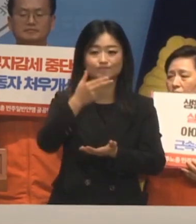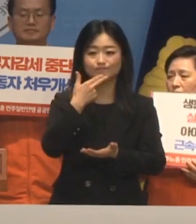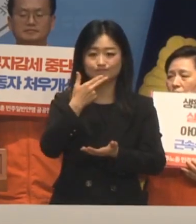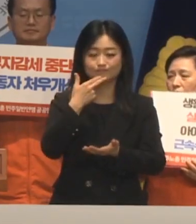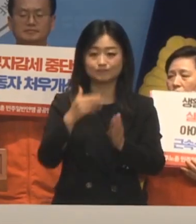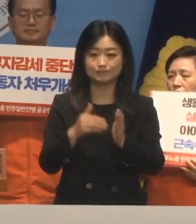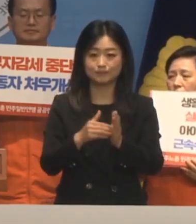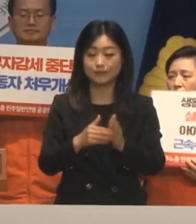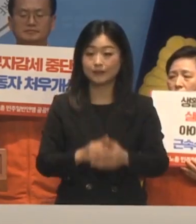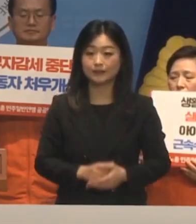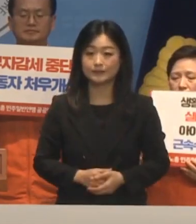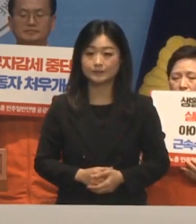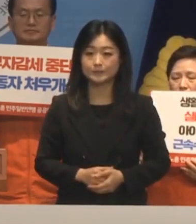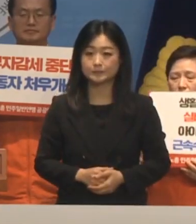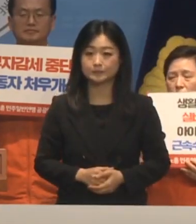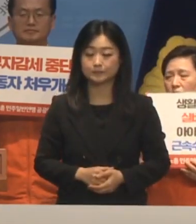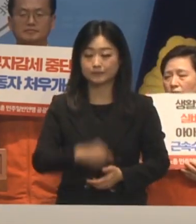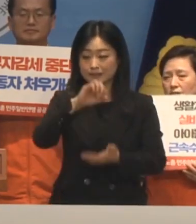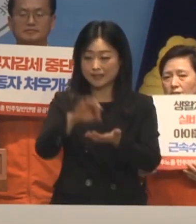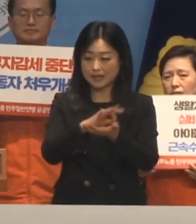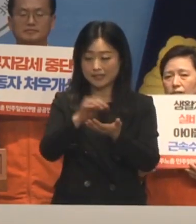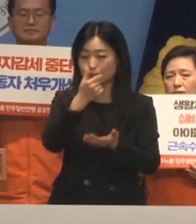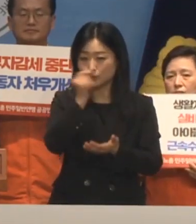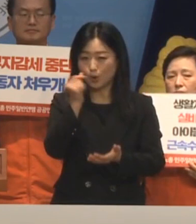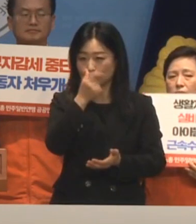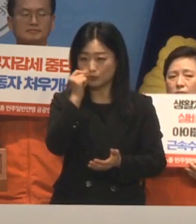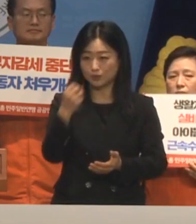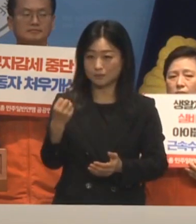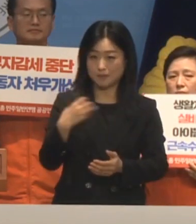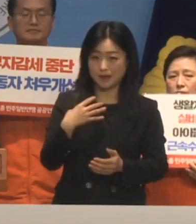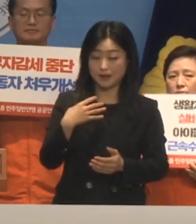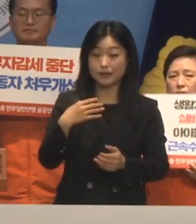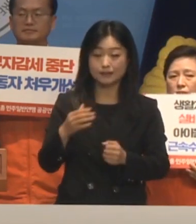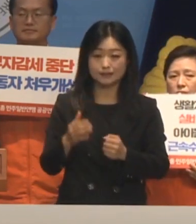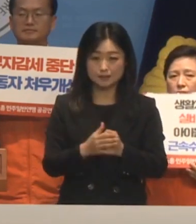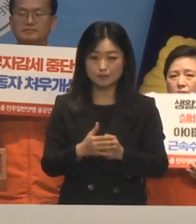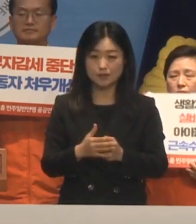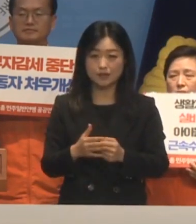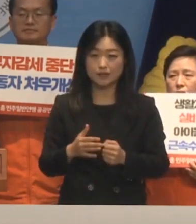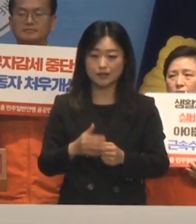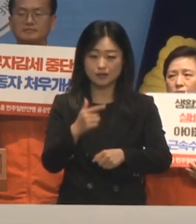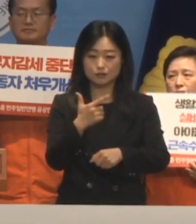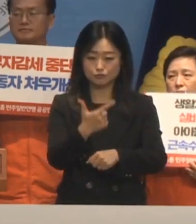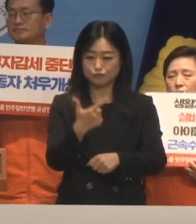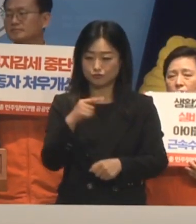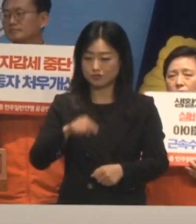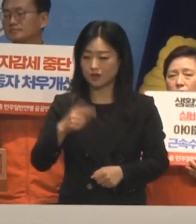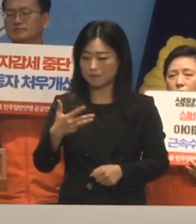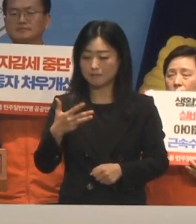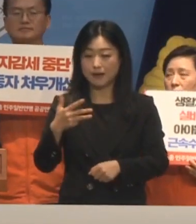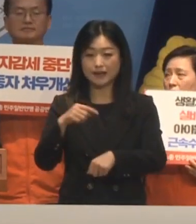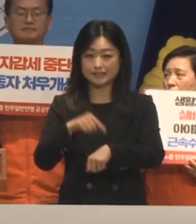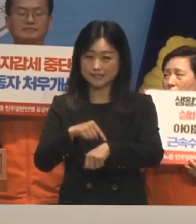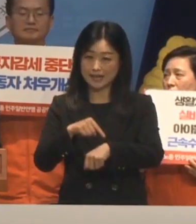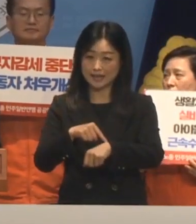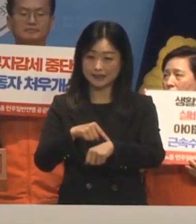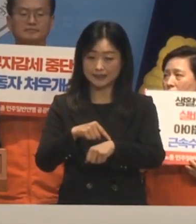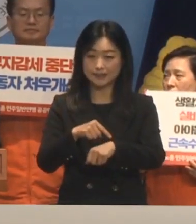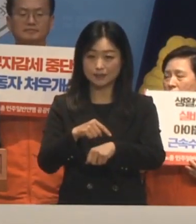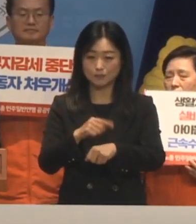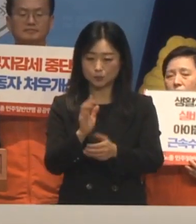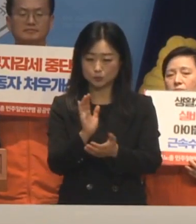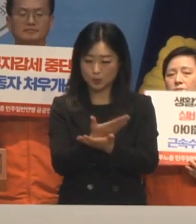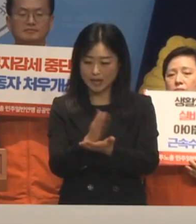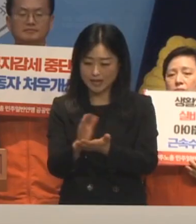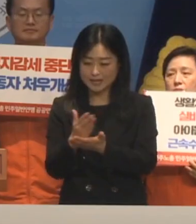않고 있습니다. 예산이 모자란다는 이유로 환경직 노동자들은 6.8시간이나 7시간 쪼개기 근무를